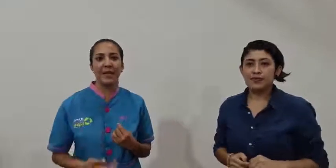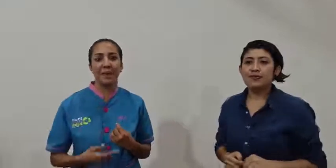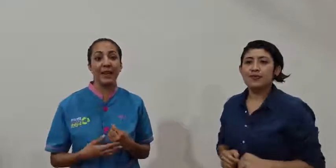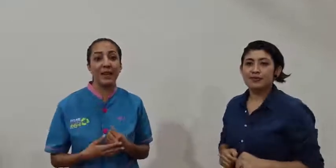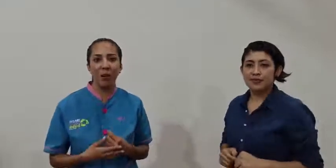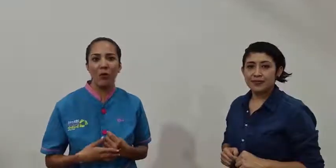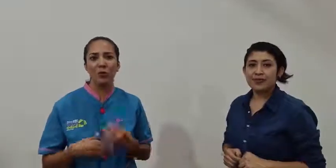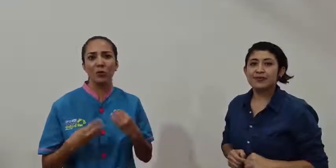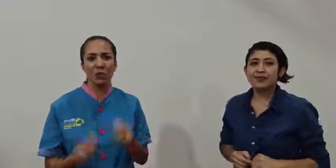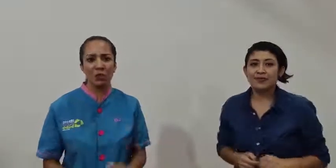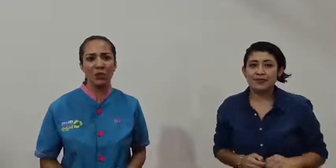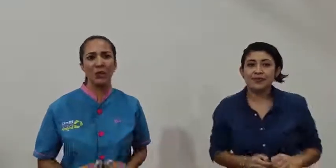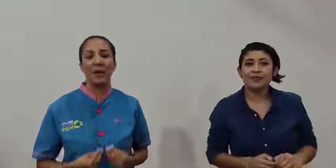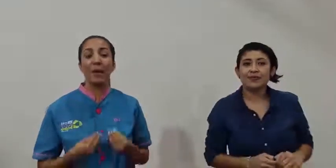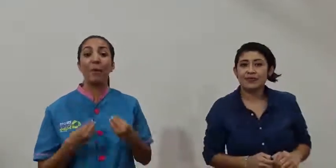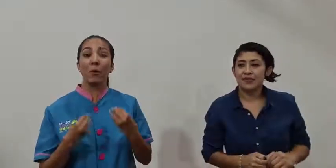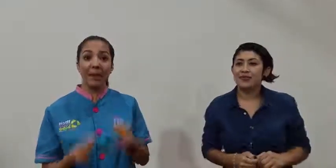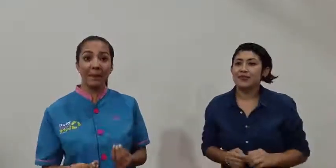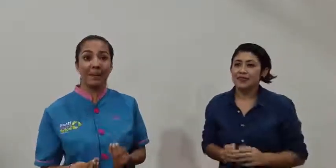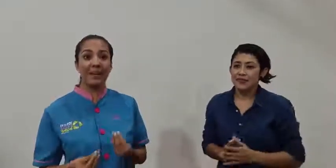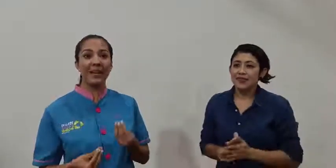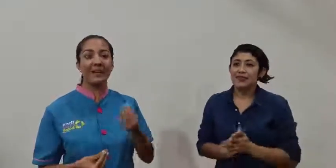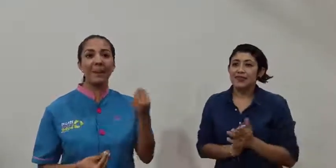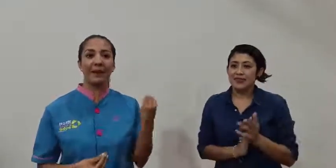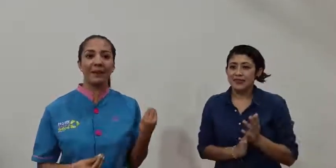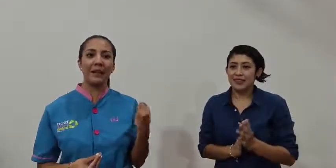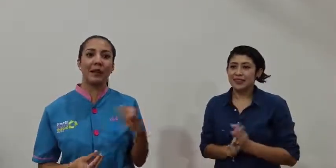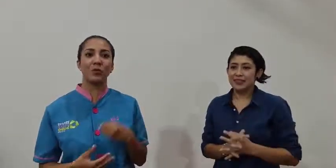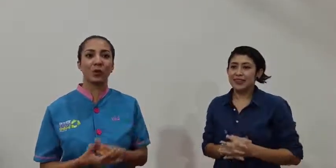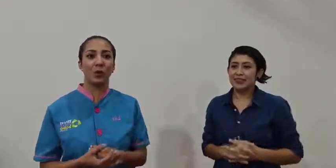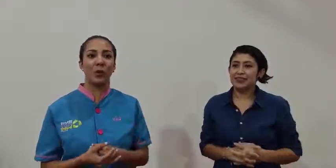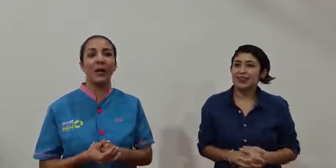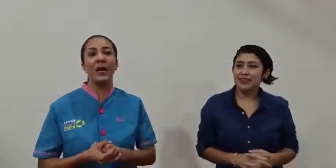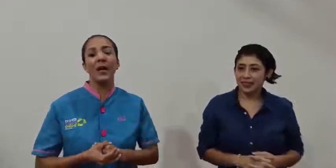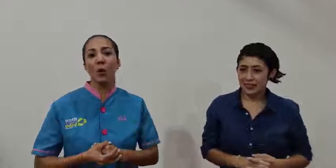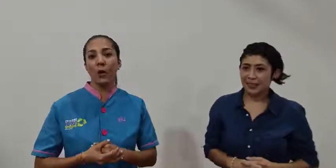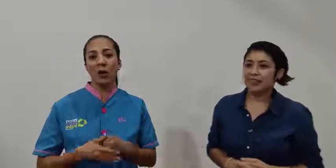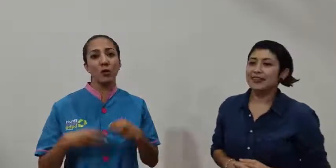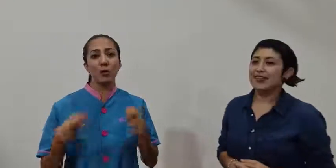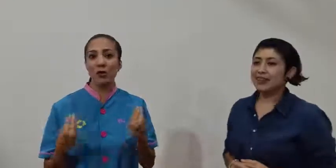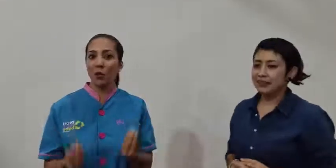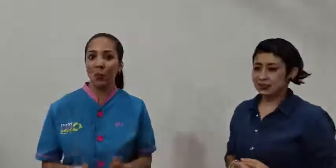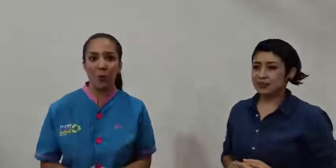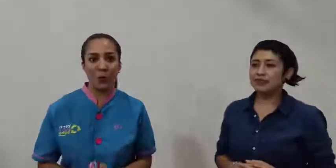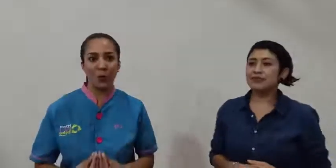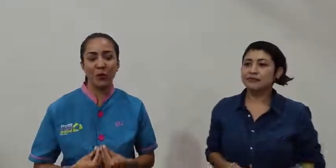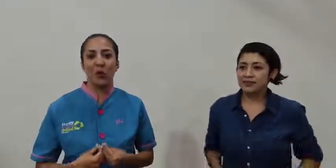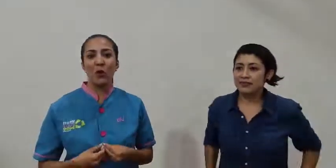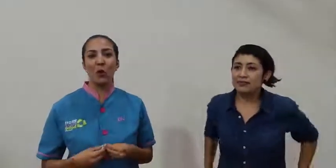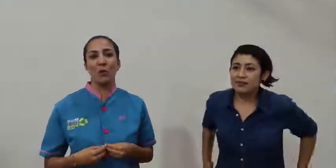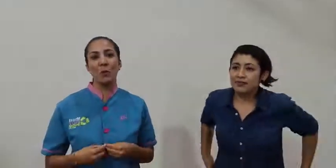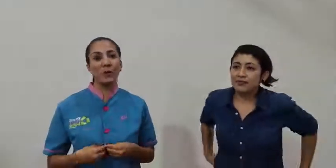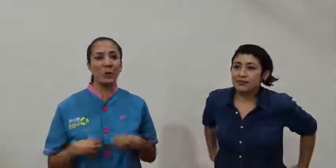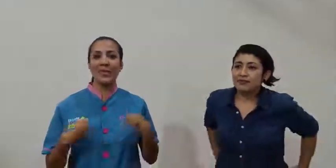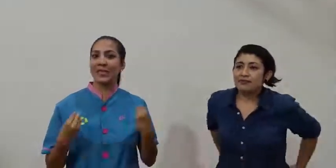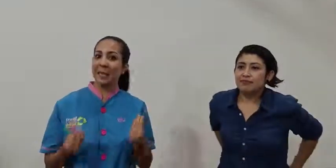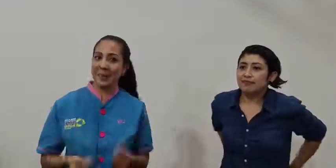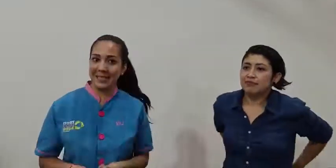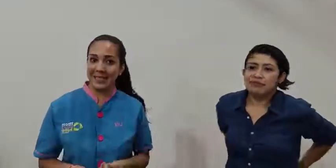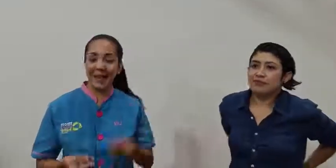este video con sus niños para poder aprender esta parte de que nos dijo que, oigan, no son sordomudos, no son personas